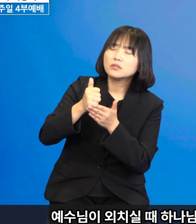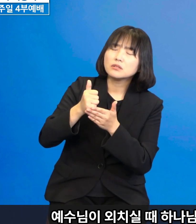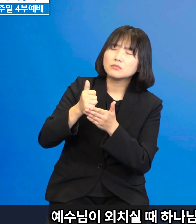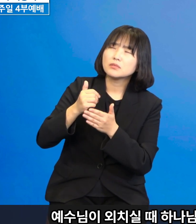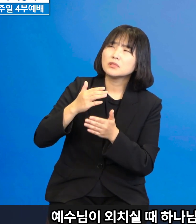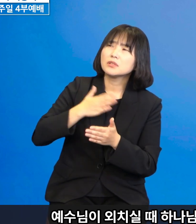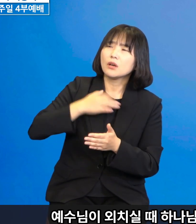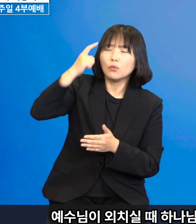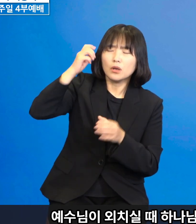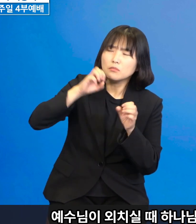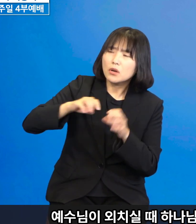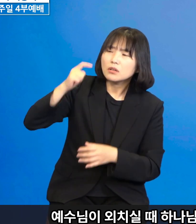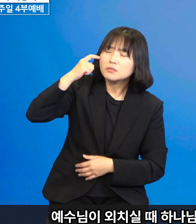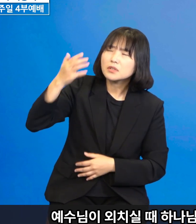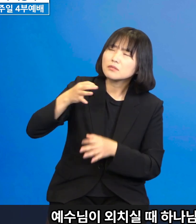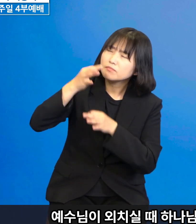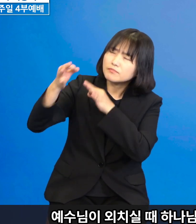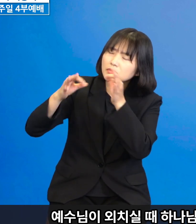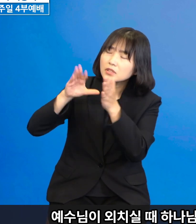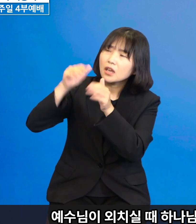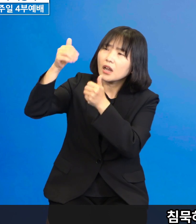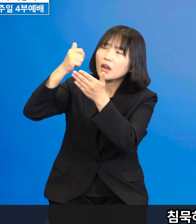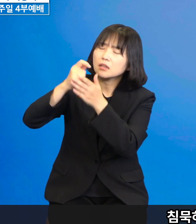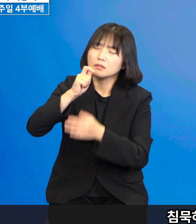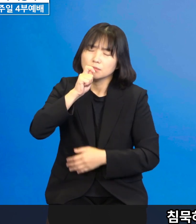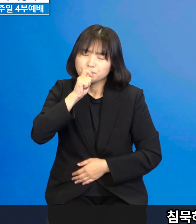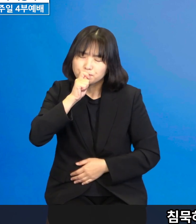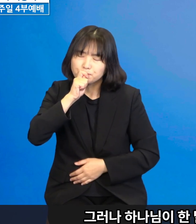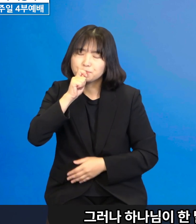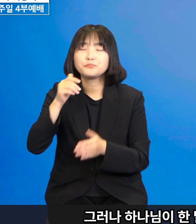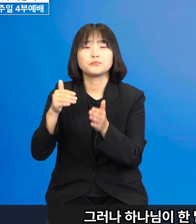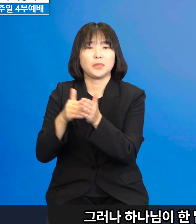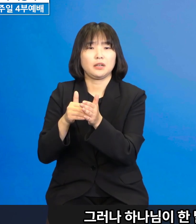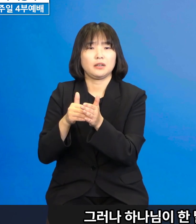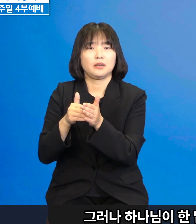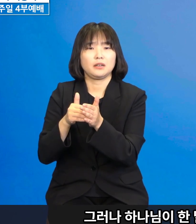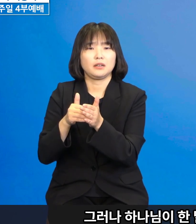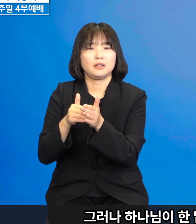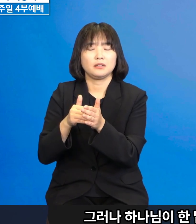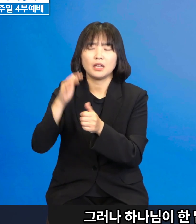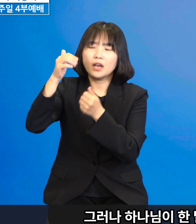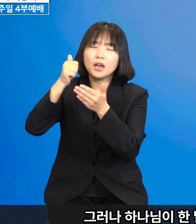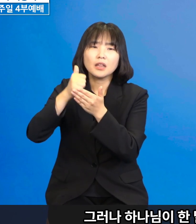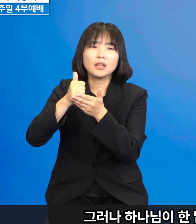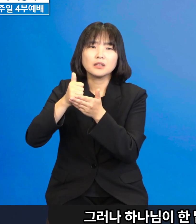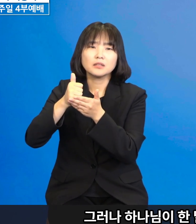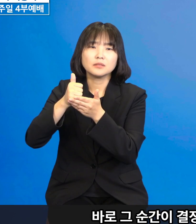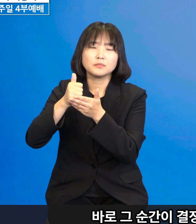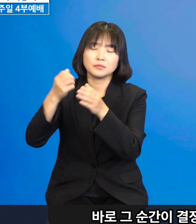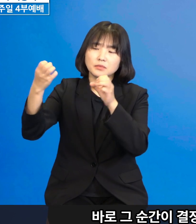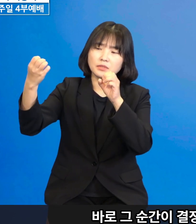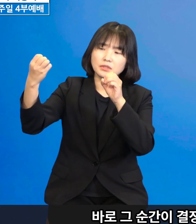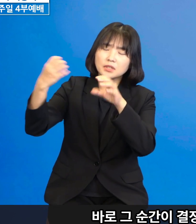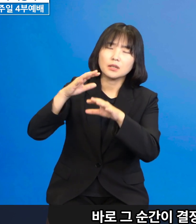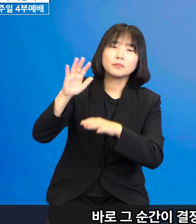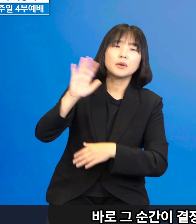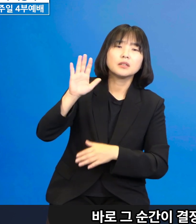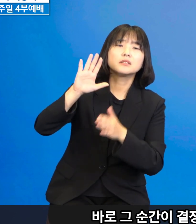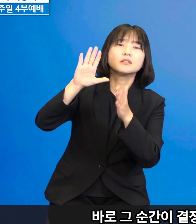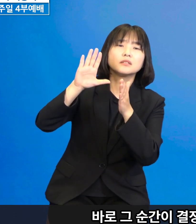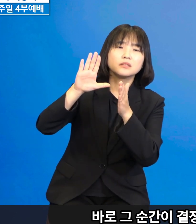때 하나님은 아무런 응답이 없으셨습니다. 침묵하셨습니다. 그러나 하나님이 한 말씀도 대답하지 않으시던 바로 그